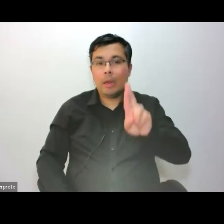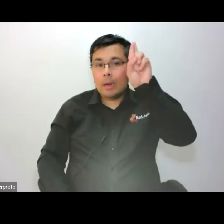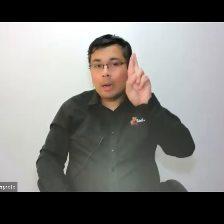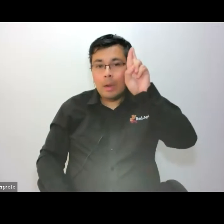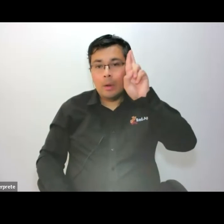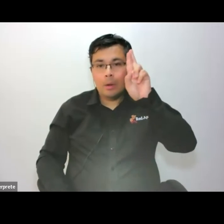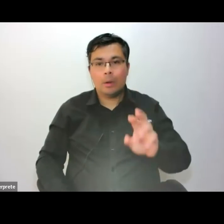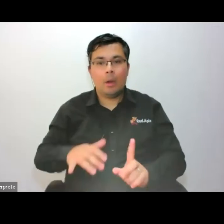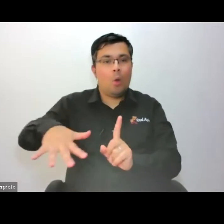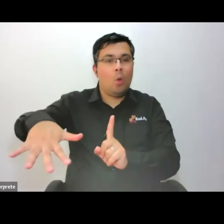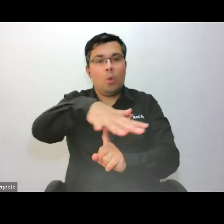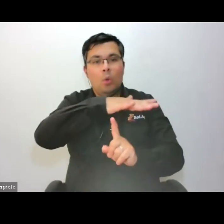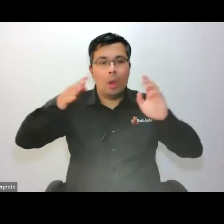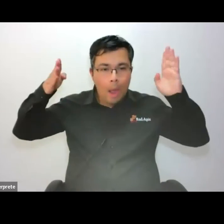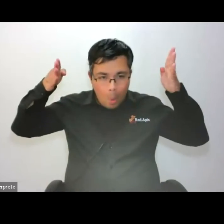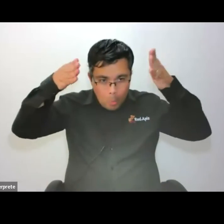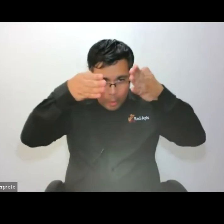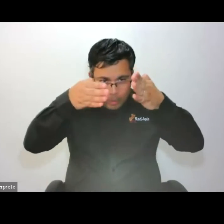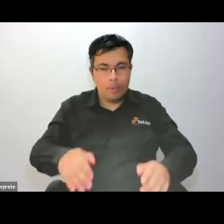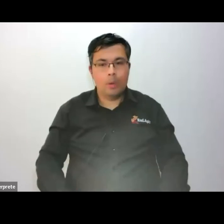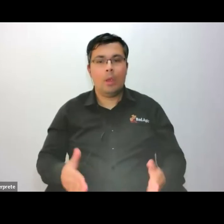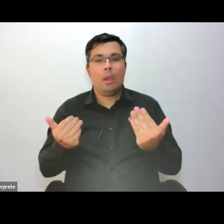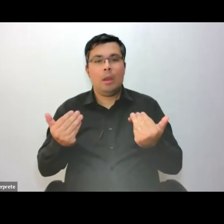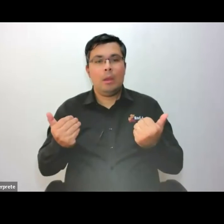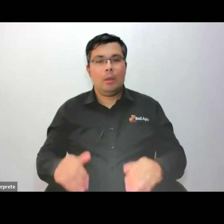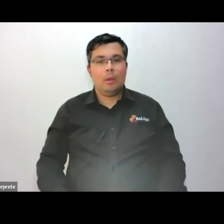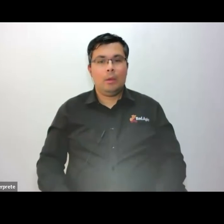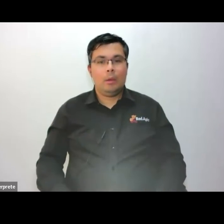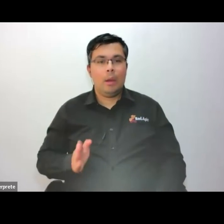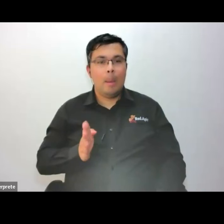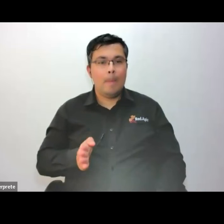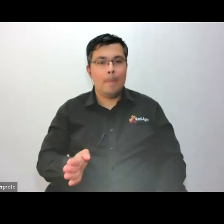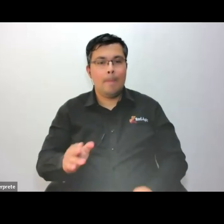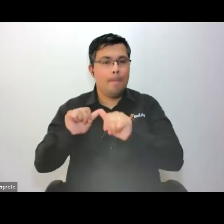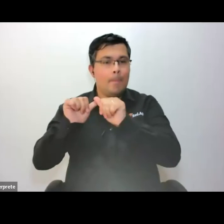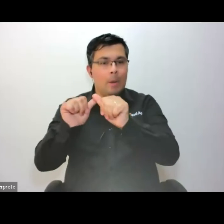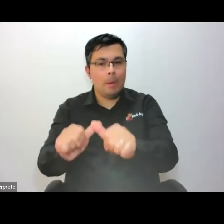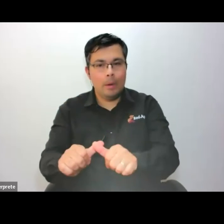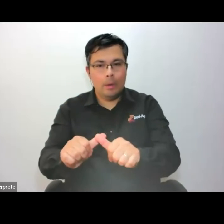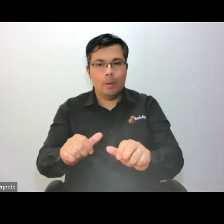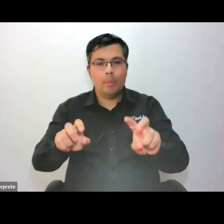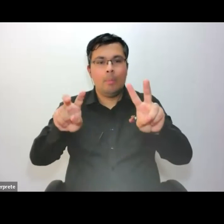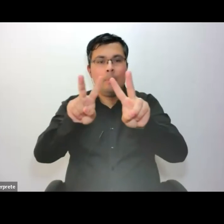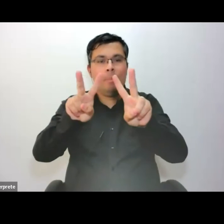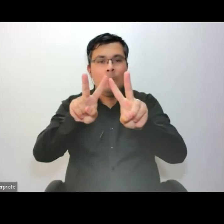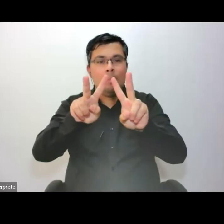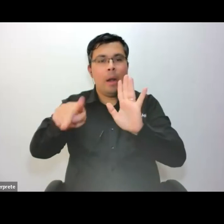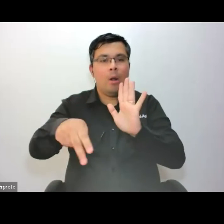es una necesidad educativa permanente para efectos de la normativa educacional. Entonces, bueno, se establece un